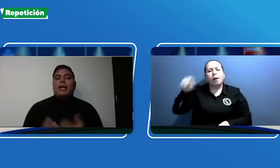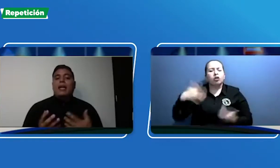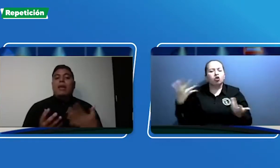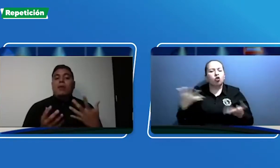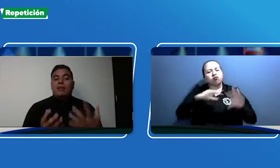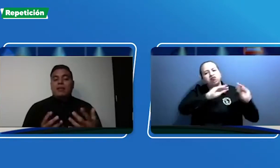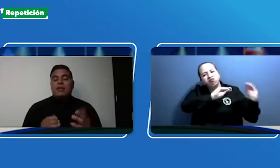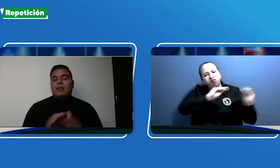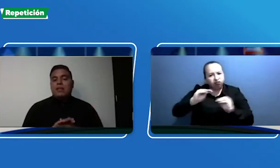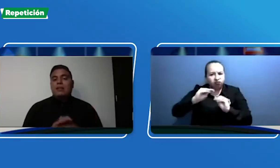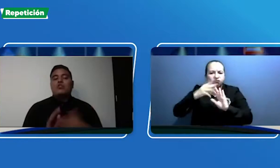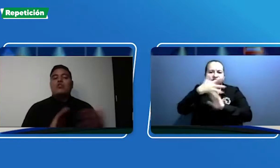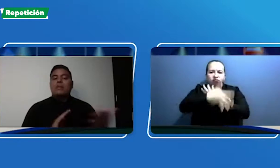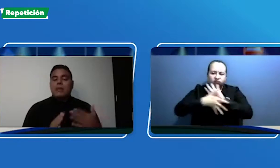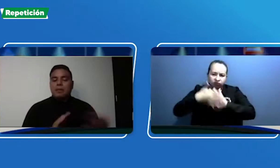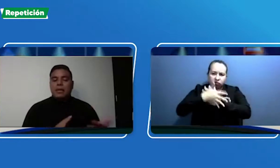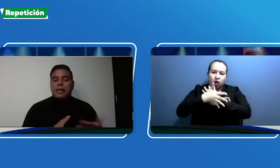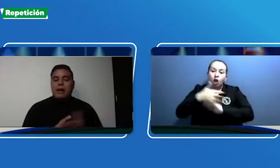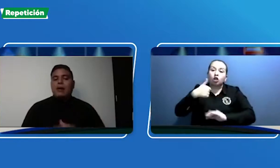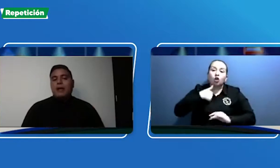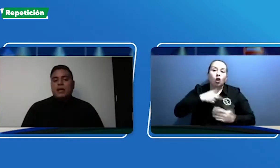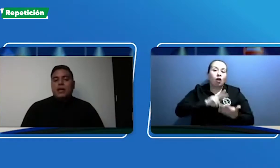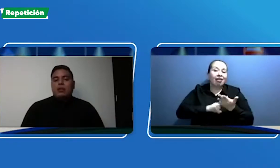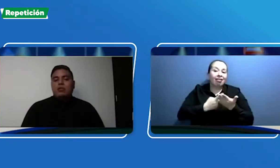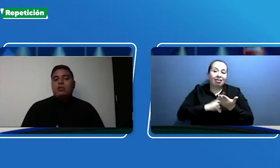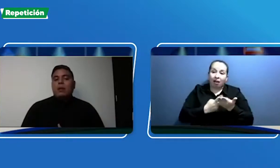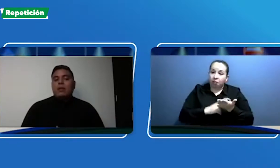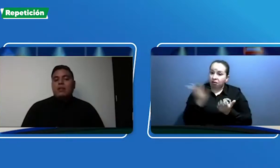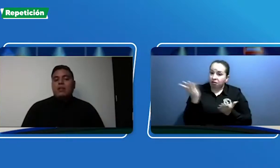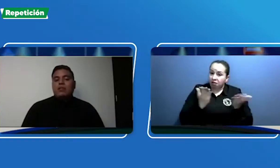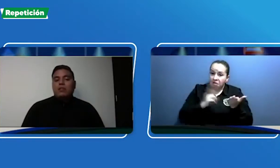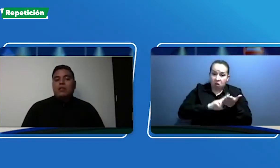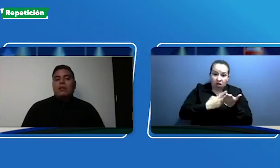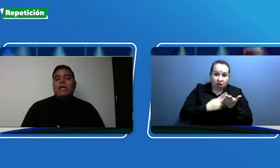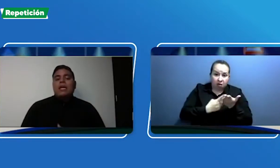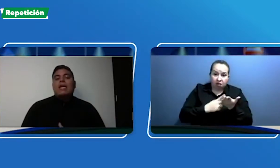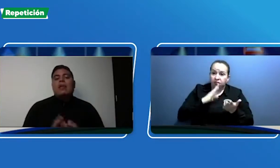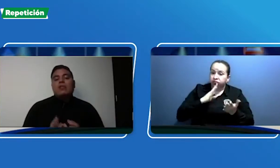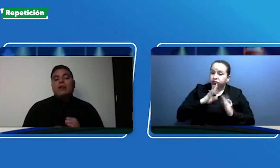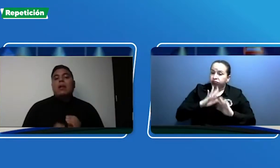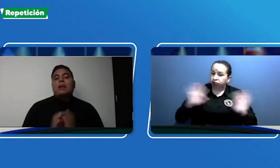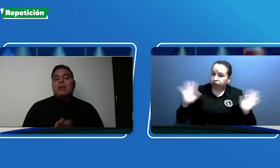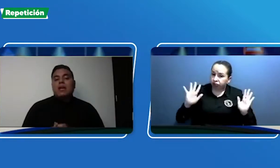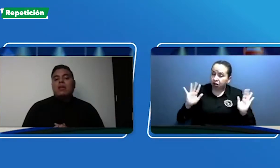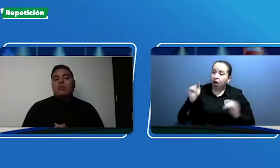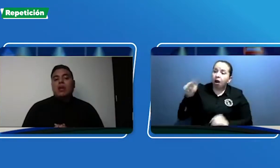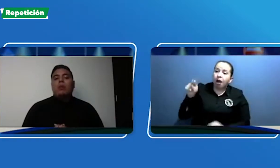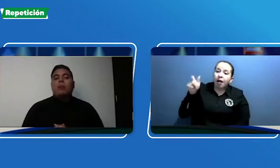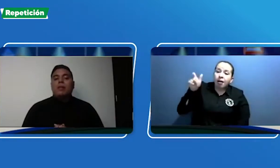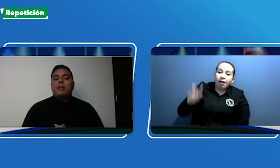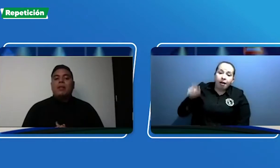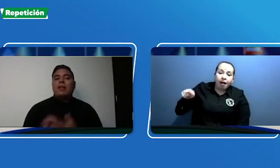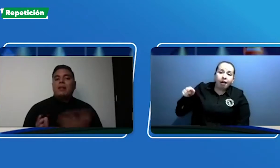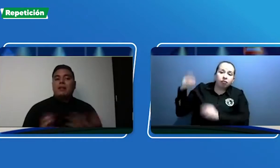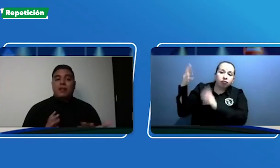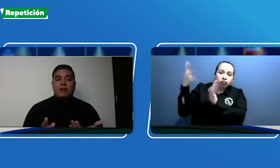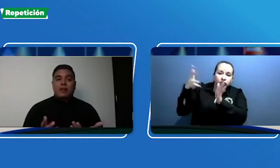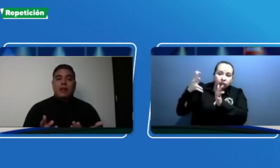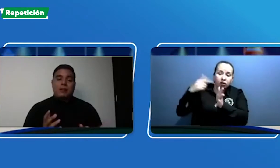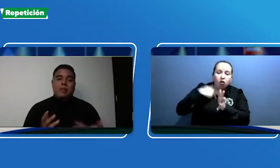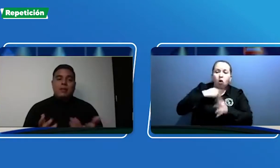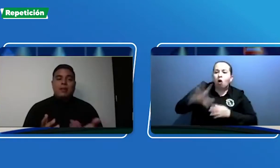lengua de señas es decir yo interpretaba sus capacitaciones y adicionalmente a eso le complementaba las